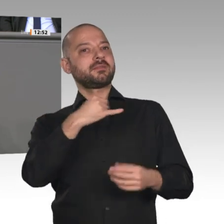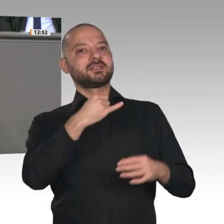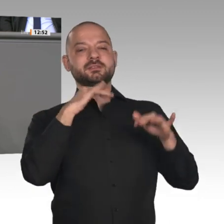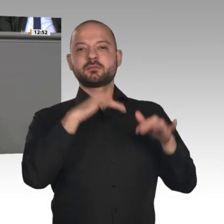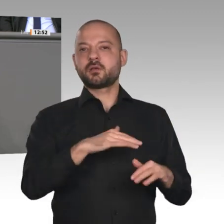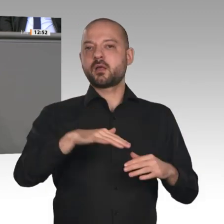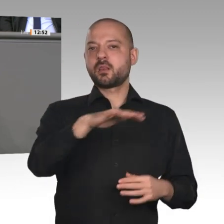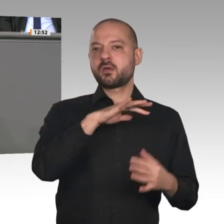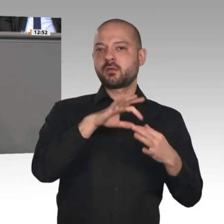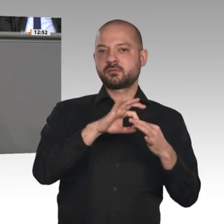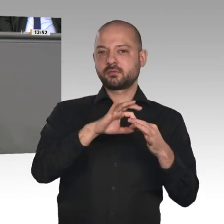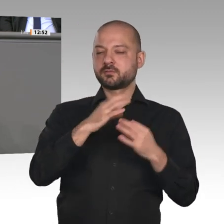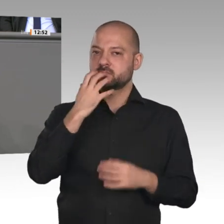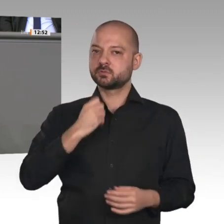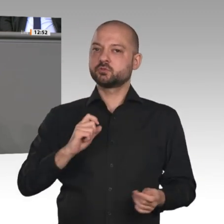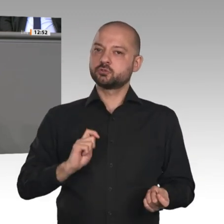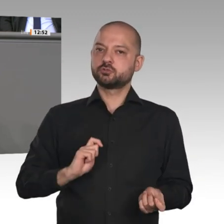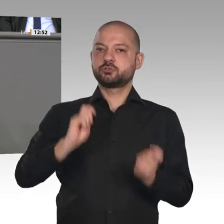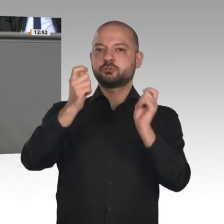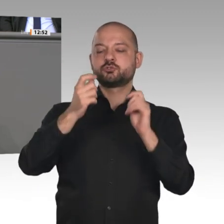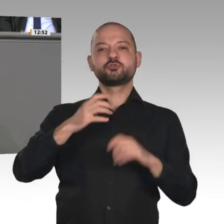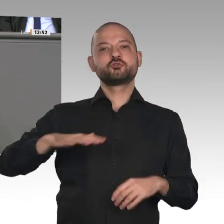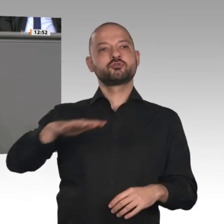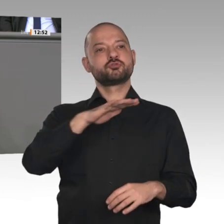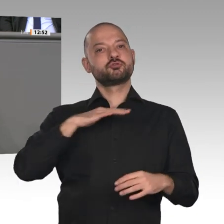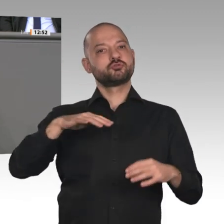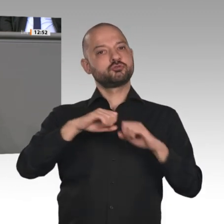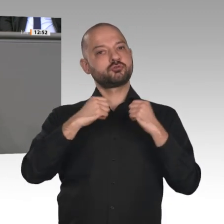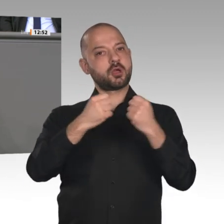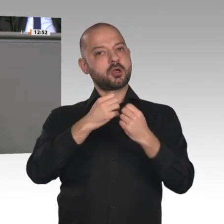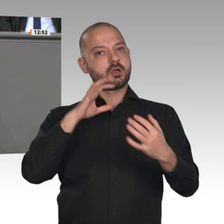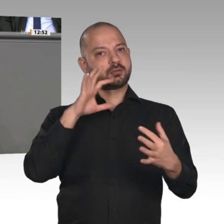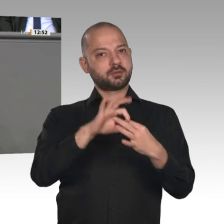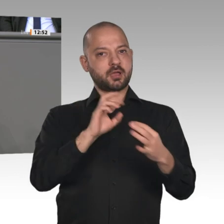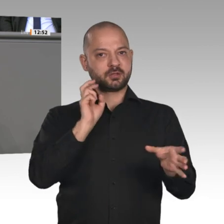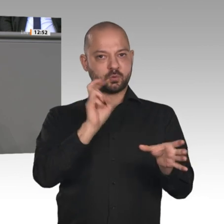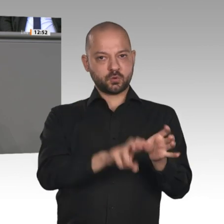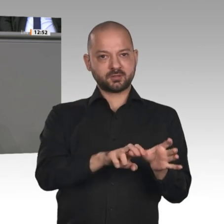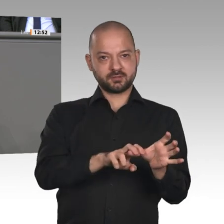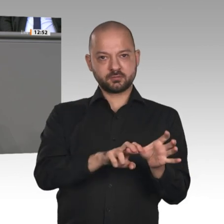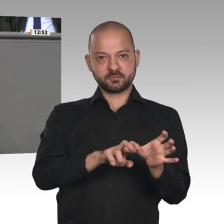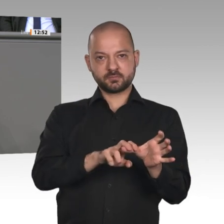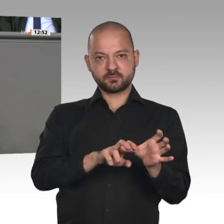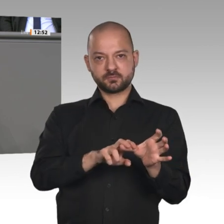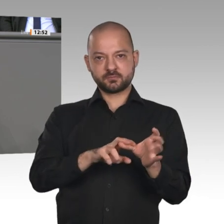Hürden ertragen müssen. Wir sollten Menschen dafür belohnen, dass sie Deutsche werden wollen und nicht